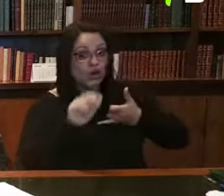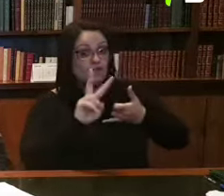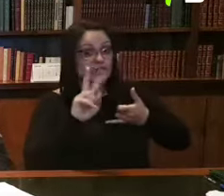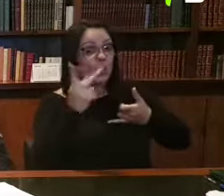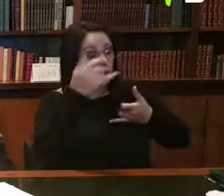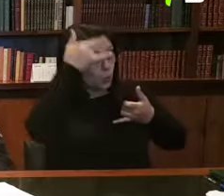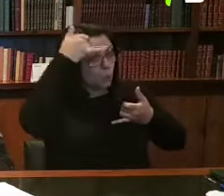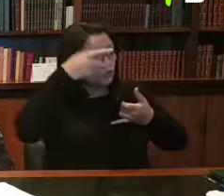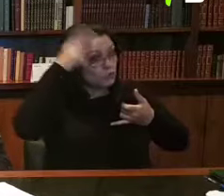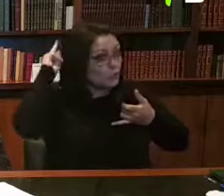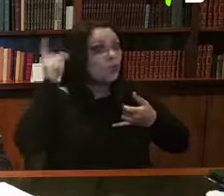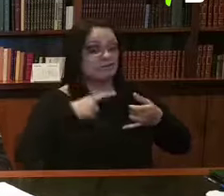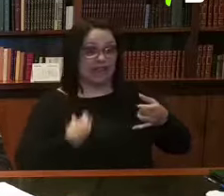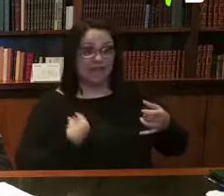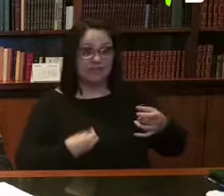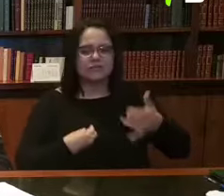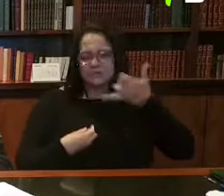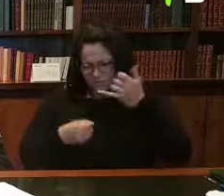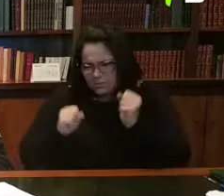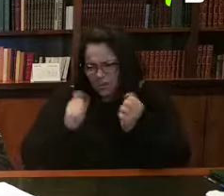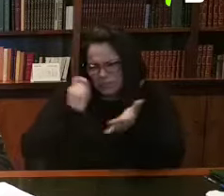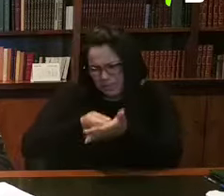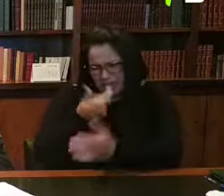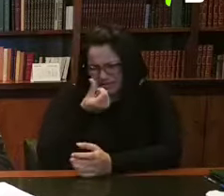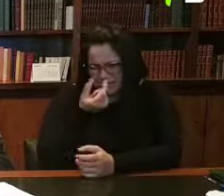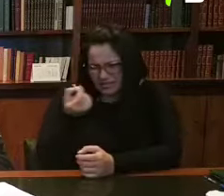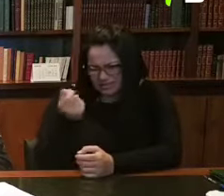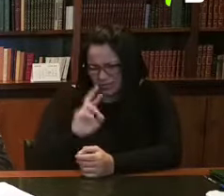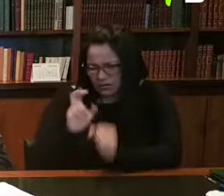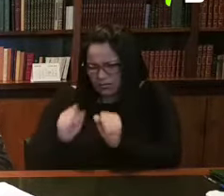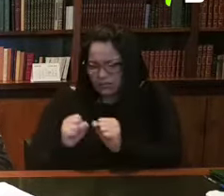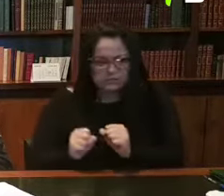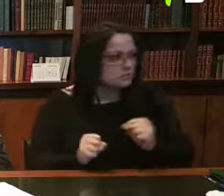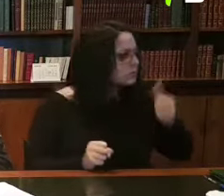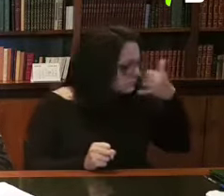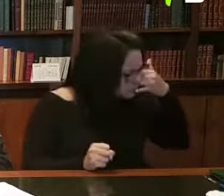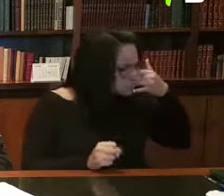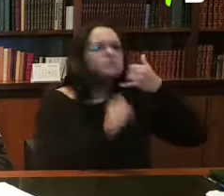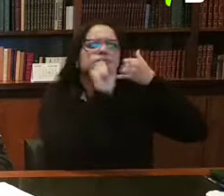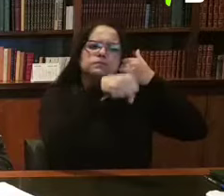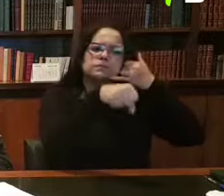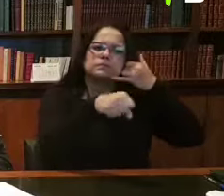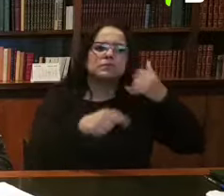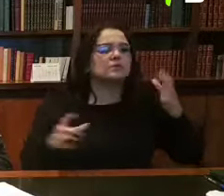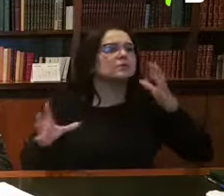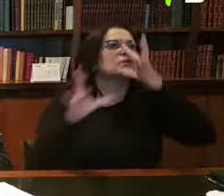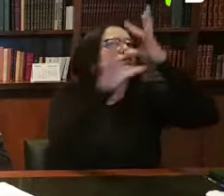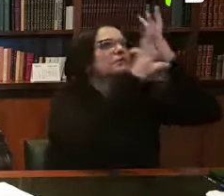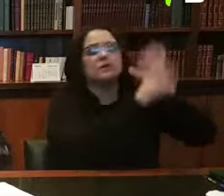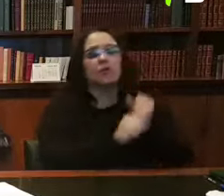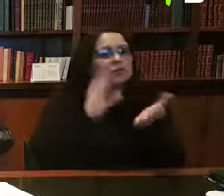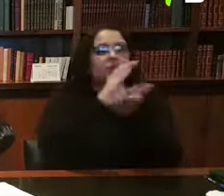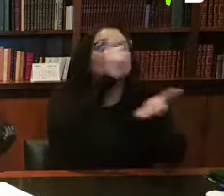tava lá na trama dos erros ligou para o senhor o senhor ligou para mim falou assim podemos pagar seissentos e aí seguindo em frente 600 e deu 150